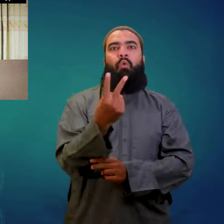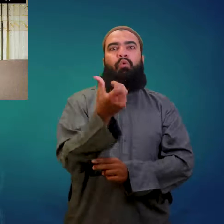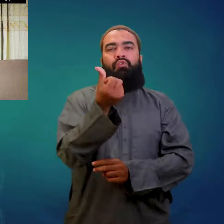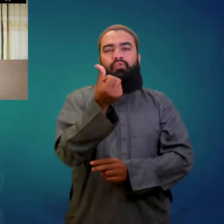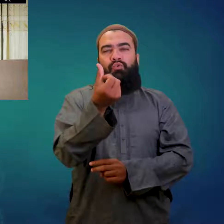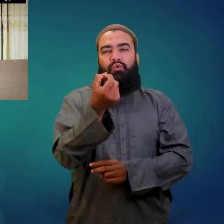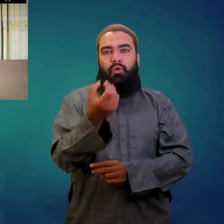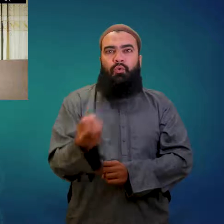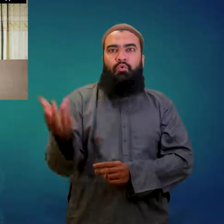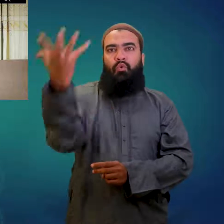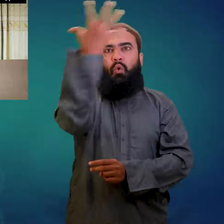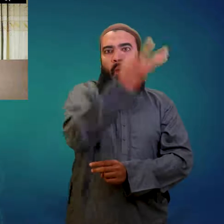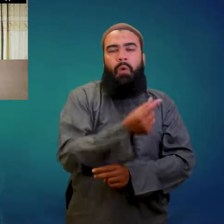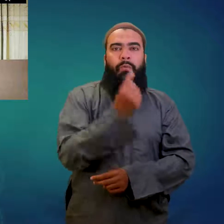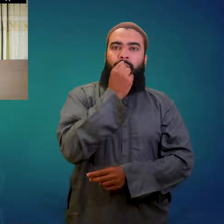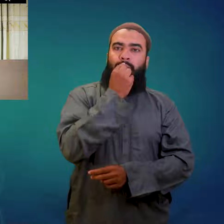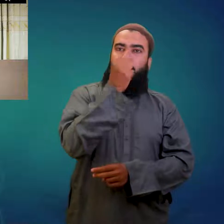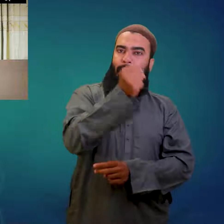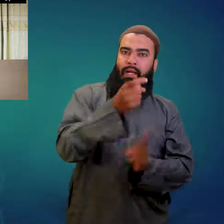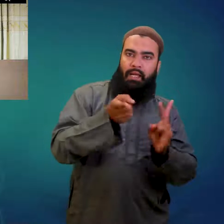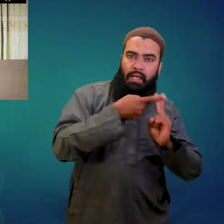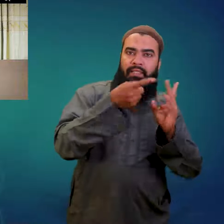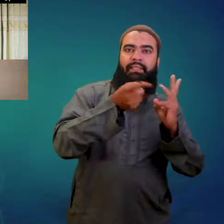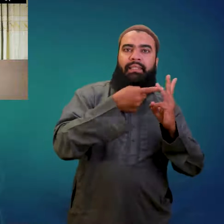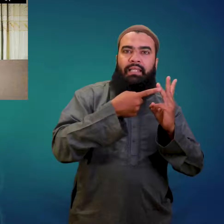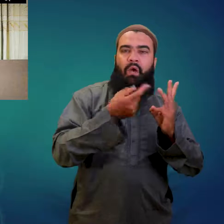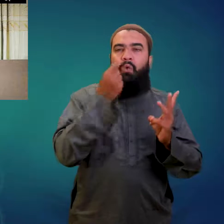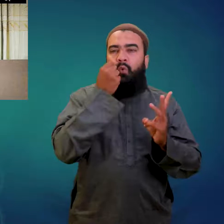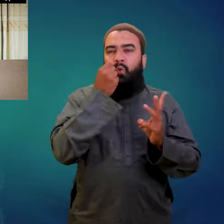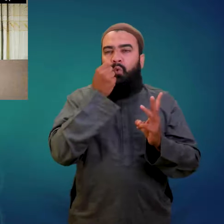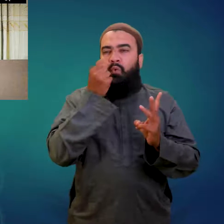کا اوسط درجے کا کھانا کھلائے۔